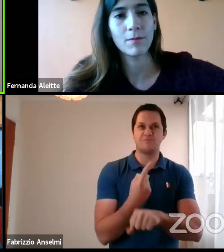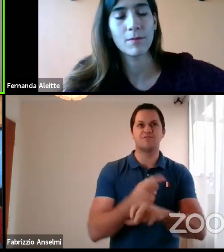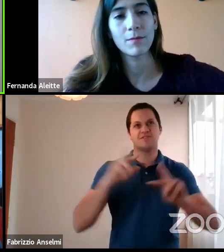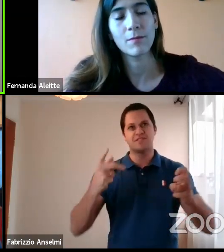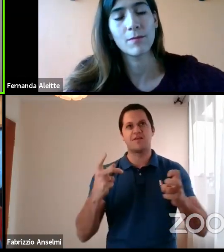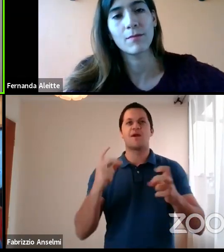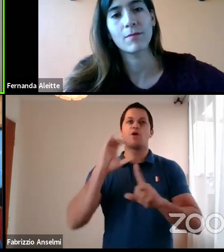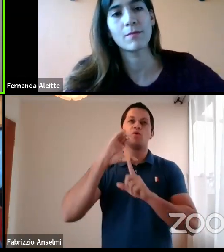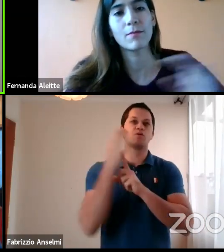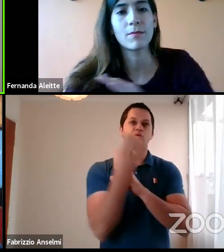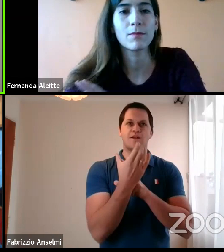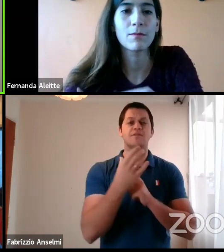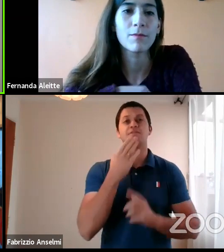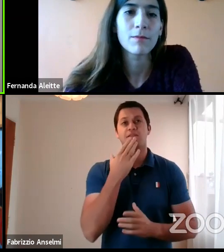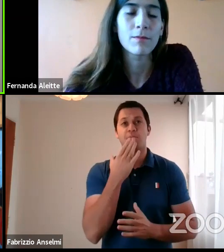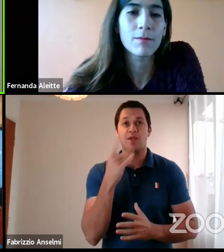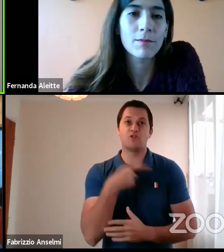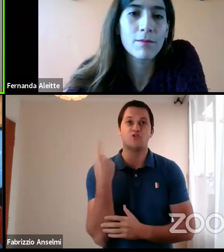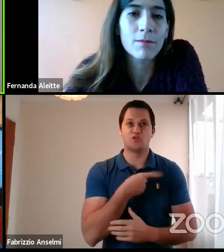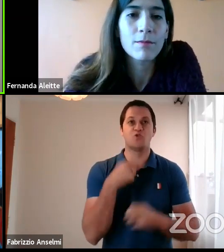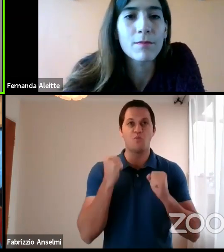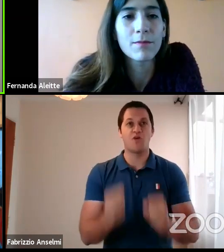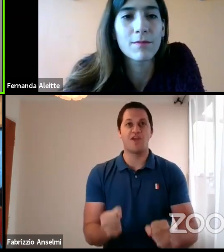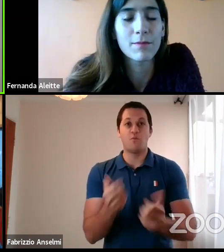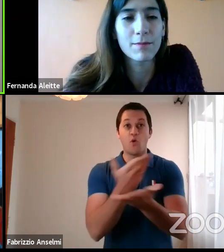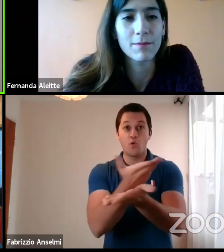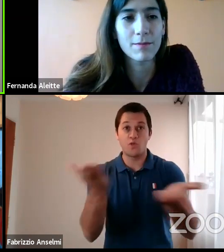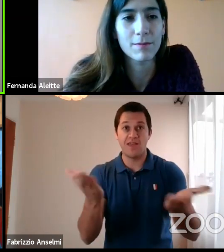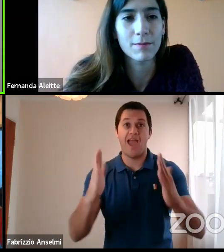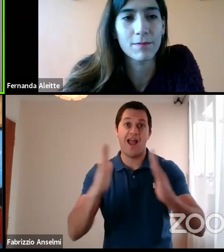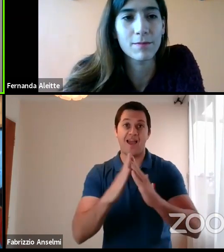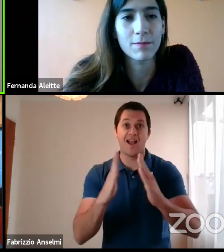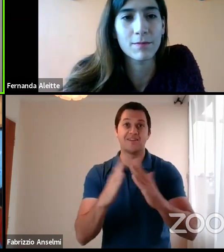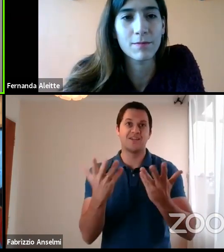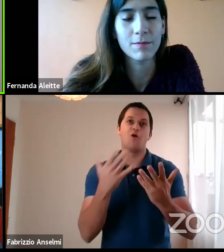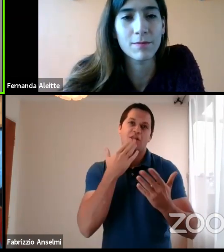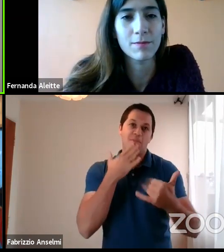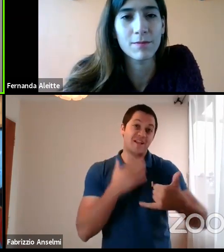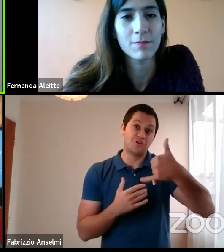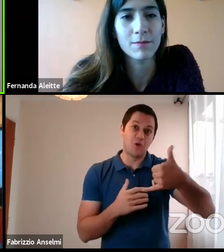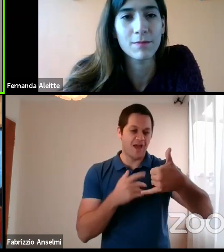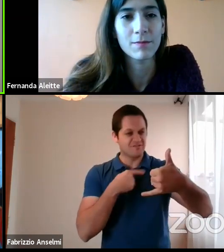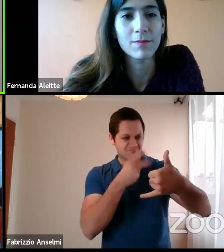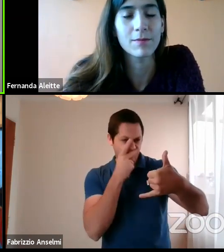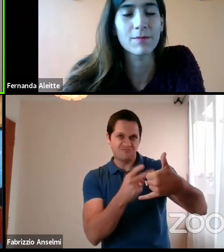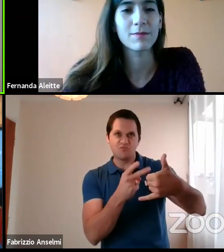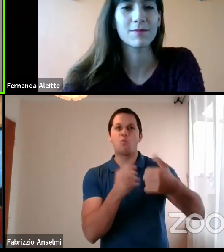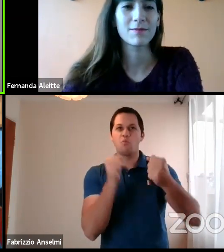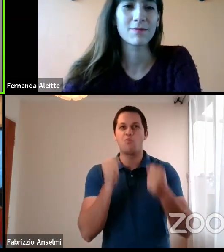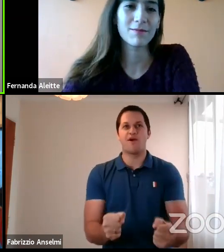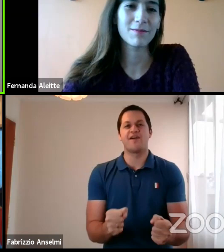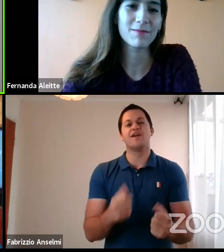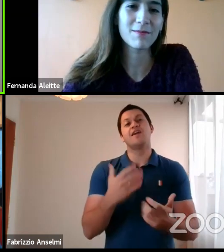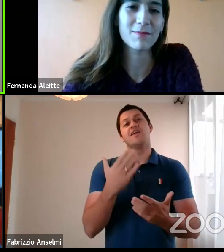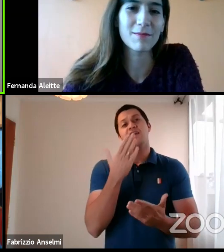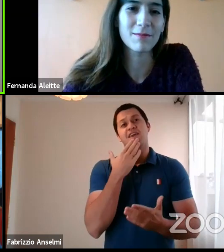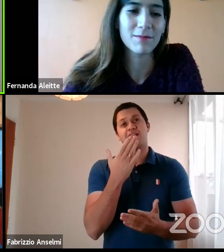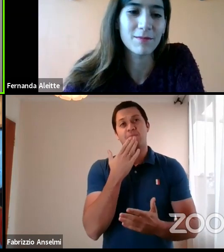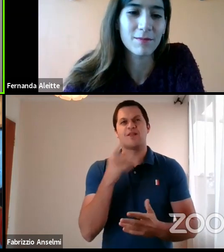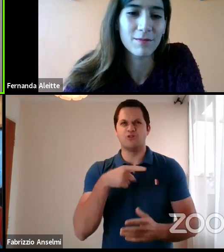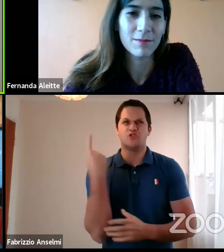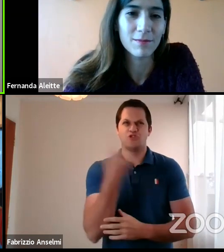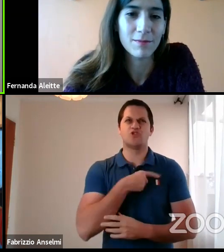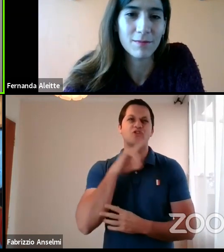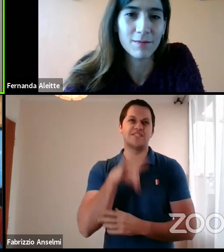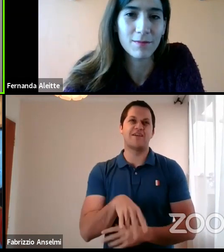estamos pudiendo llegar a las casas de ustedes, a sus celulares, que es también importante, y evidentemente estamos afectados por todo lo que está pasando en